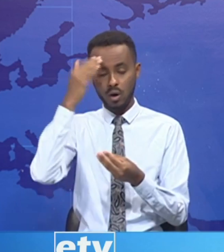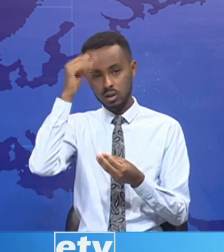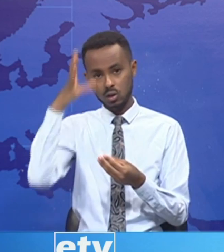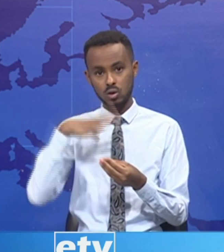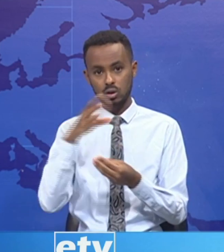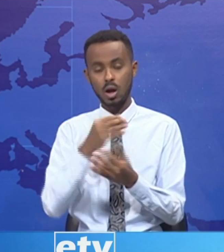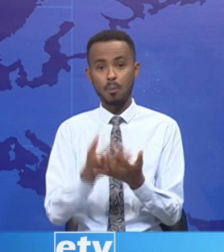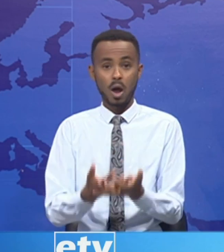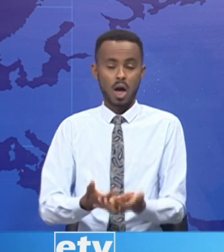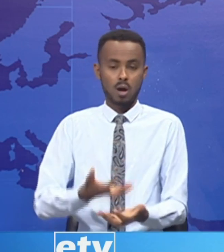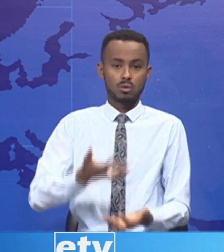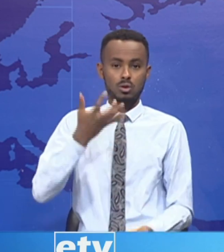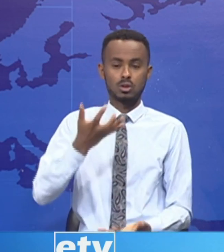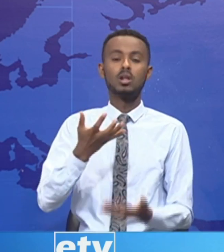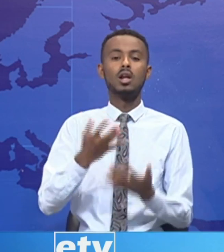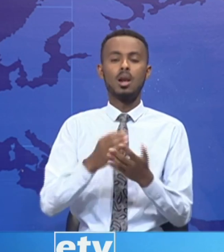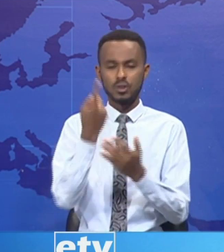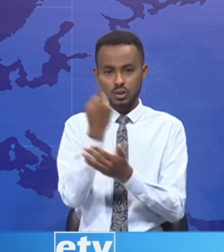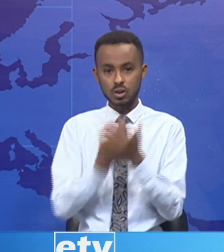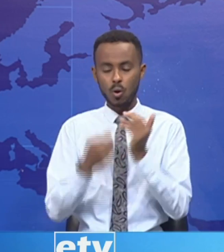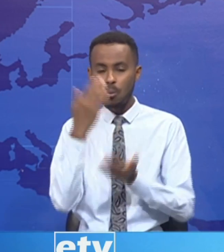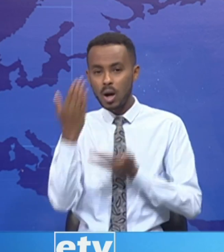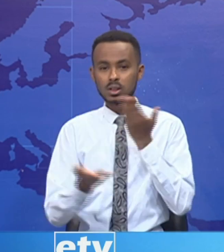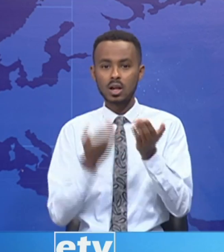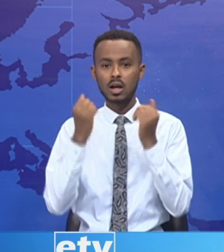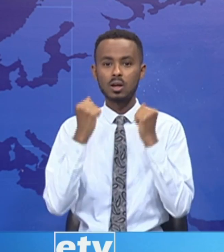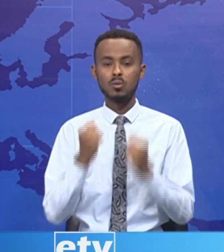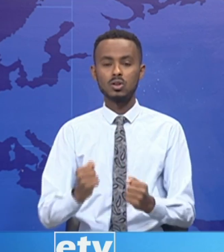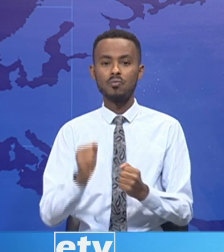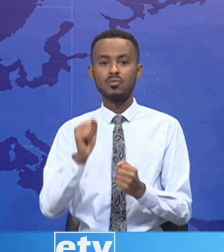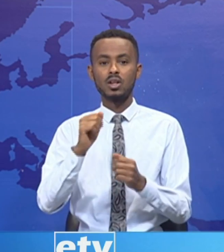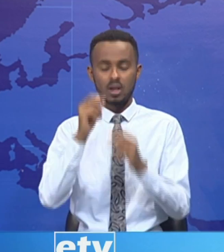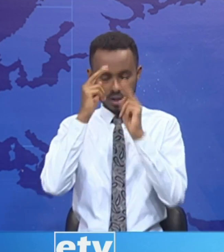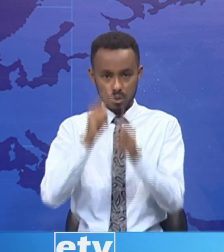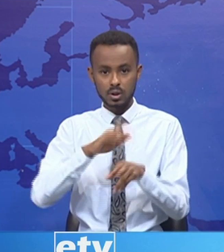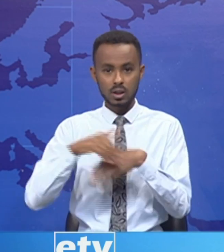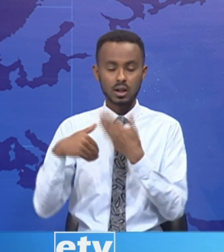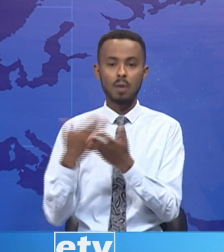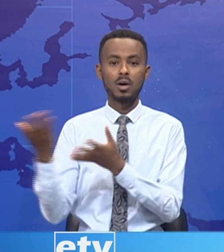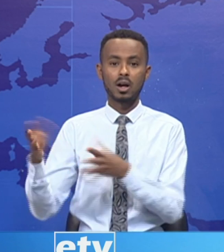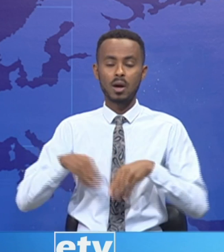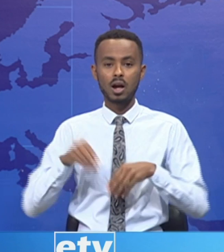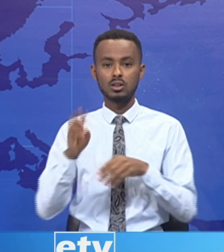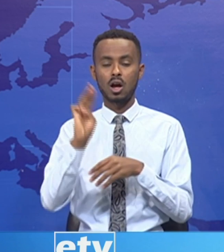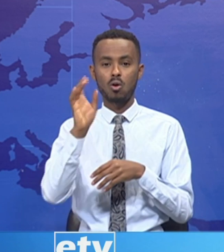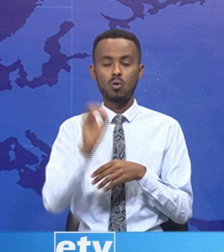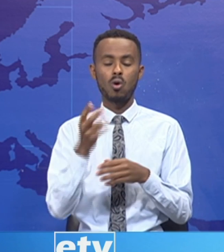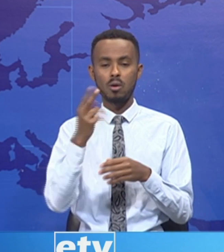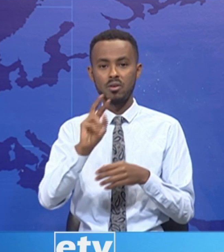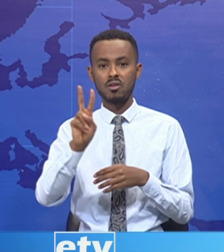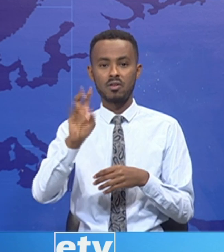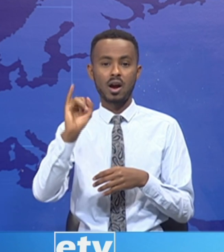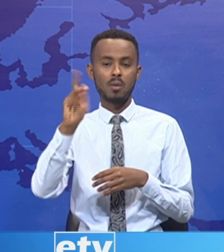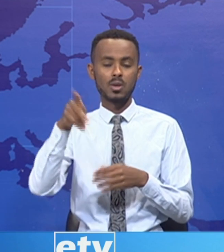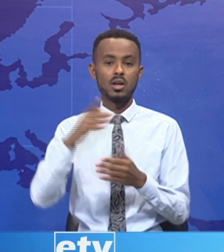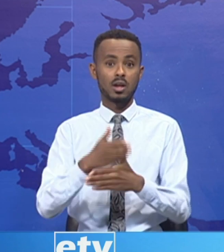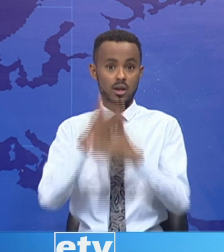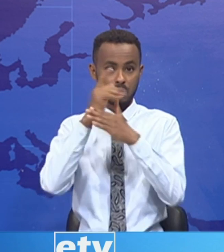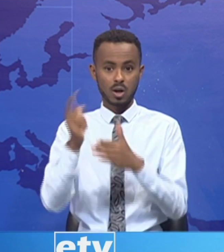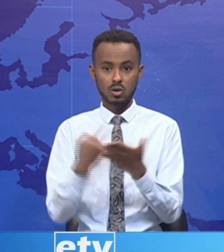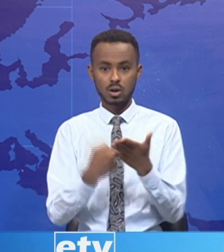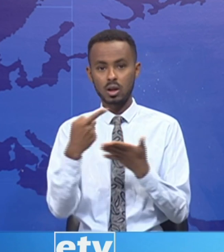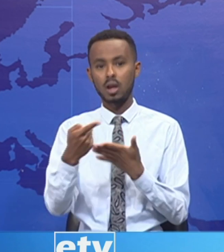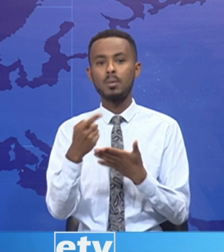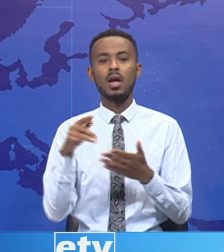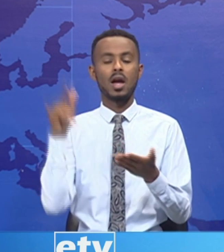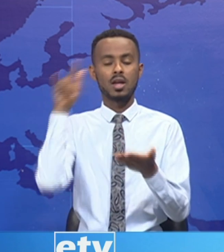ሰዎችንና ባለሀብቶችን ለብቻው ማስተናገድ የሚችል የክብር እንግዳ መቀበያ ሳሎን ወይም ቪአይፒ የገነባ ሲሆን ይህም